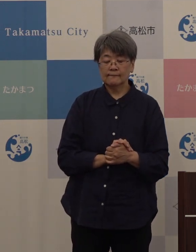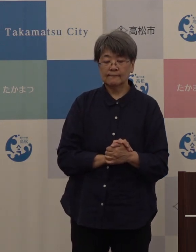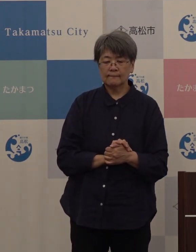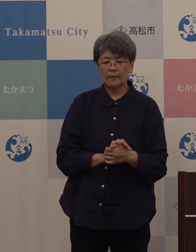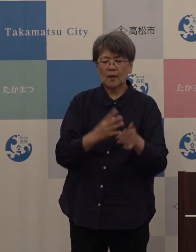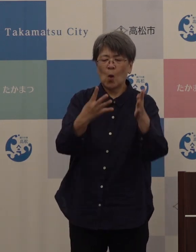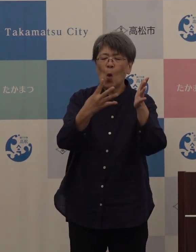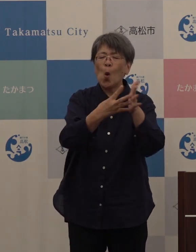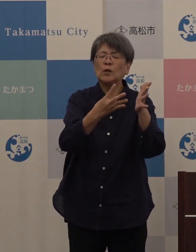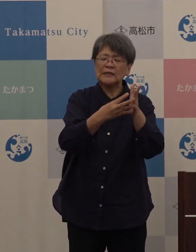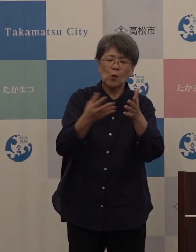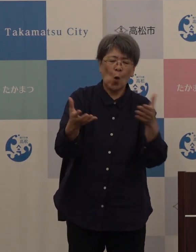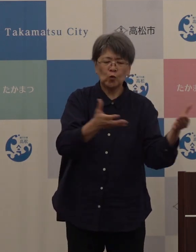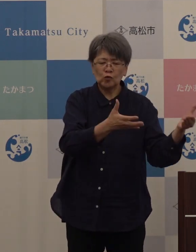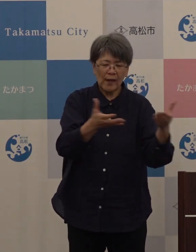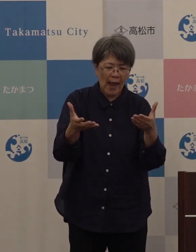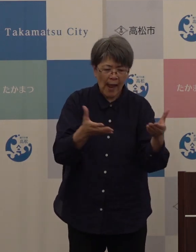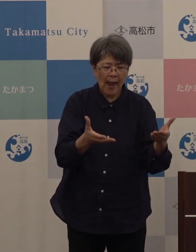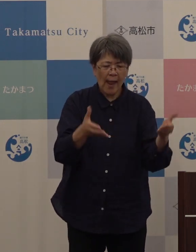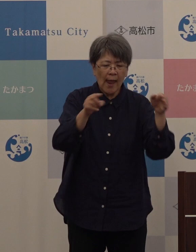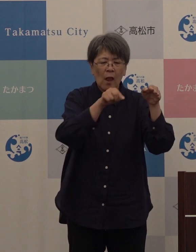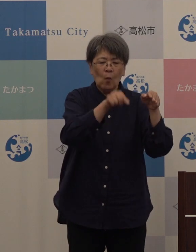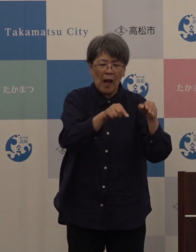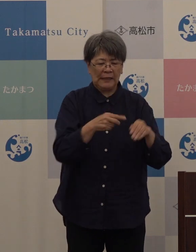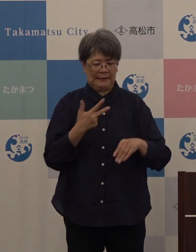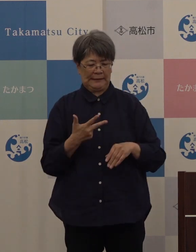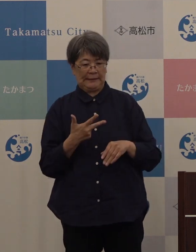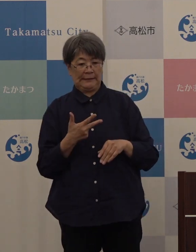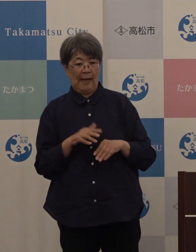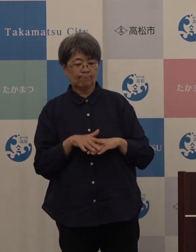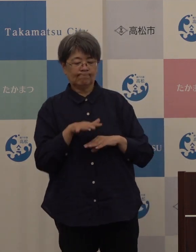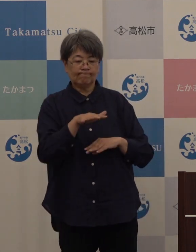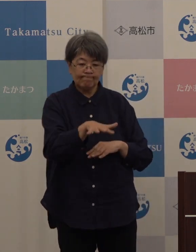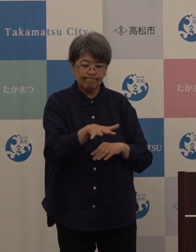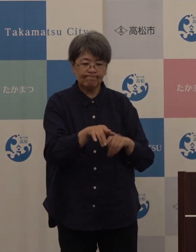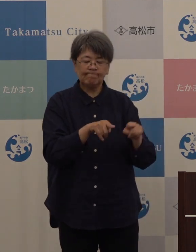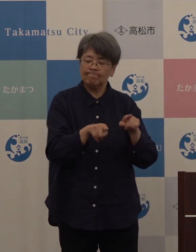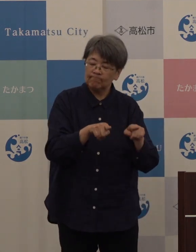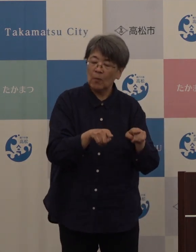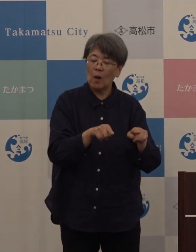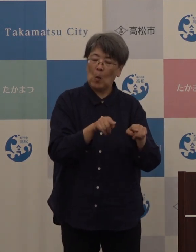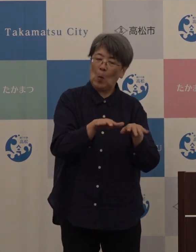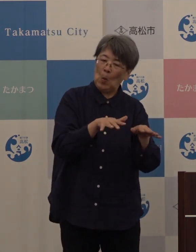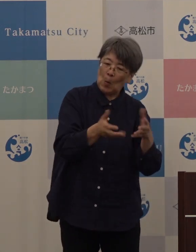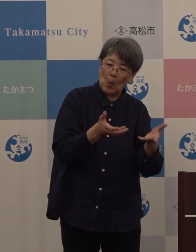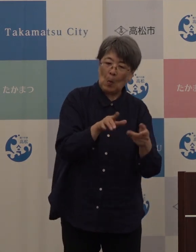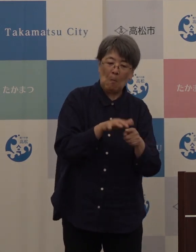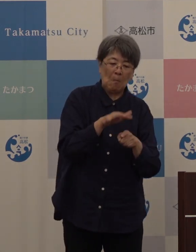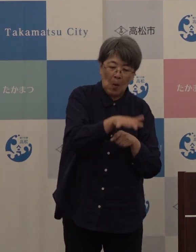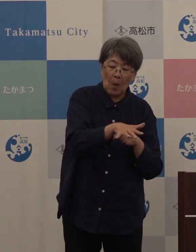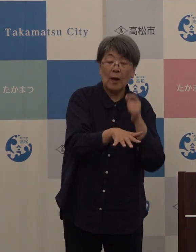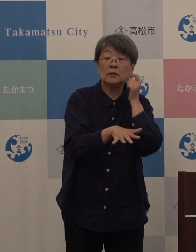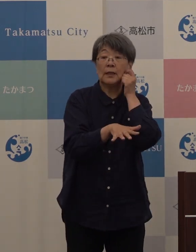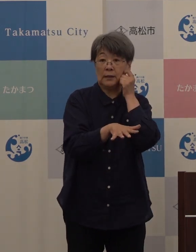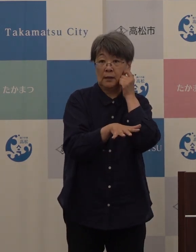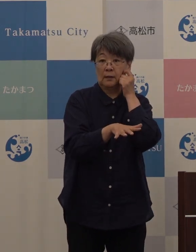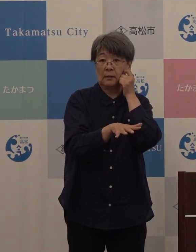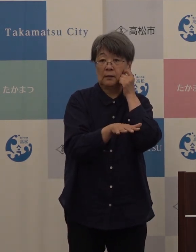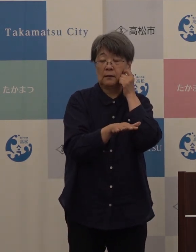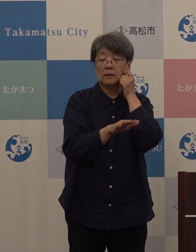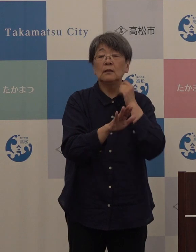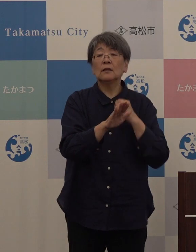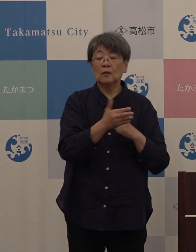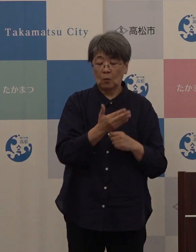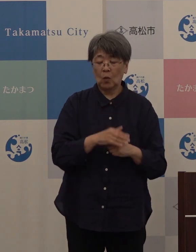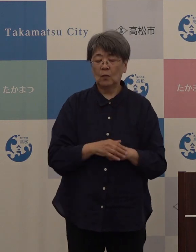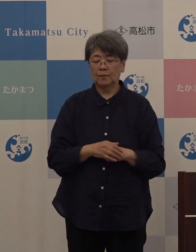法人の運営自体については市がどうこう指導、直接指導することはできませんけれども、まあ、これら